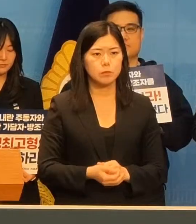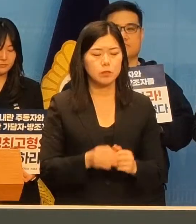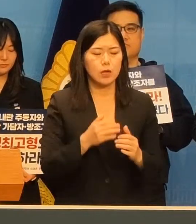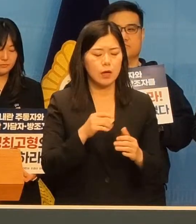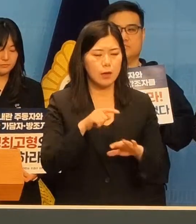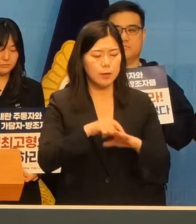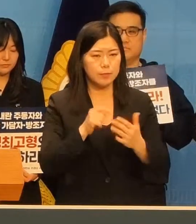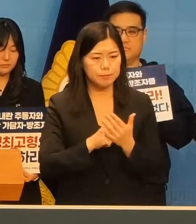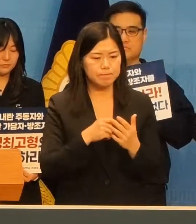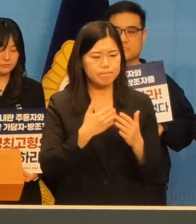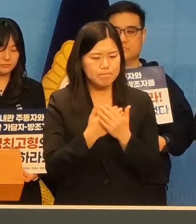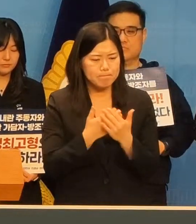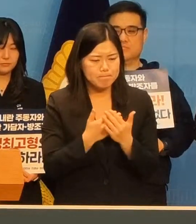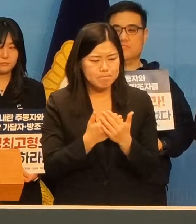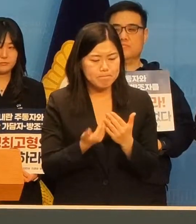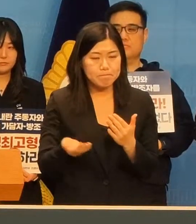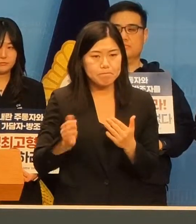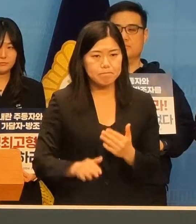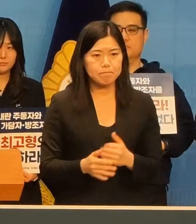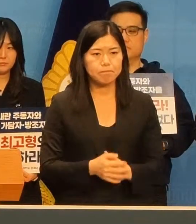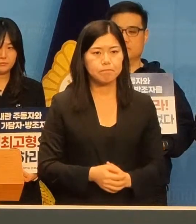떨리는 마음을 이끌고